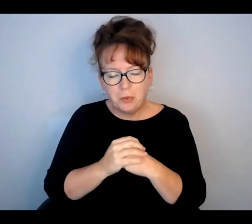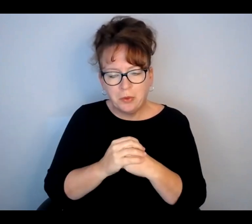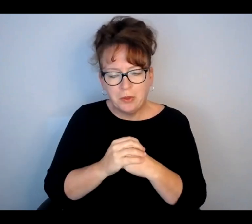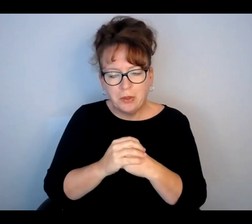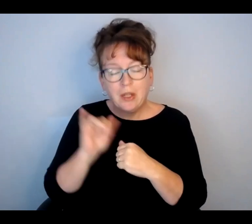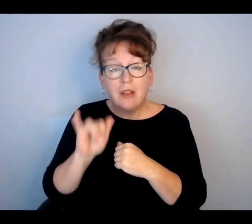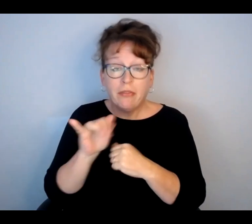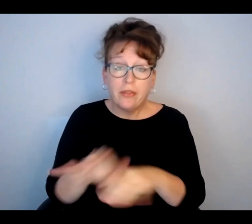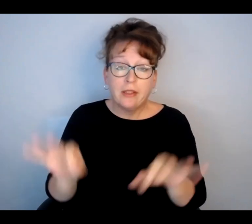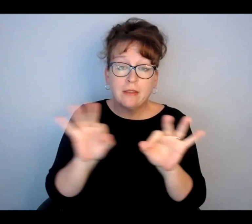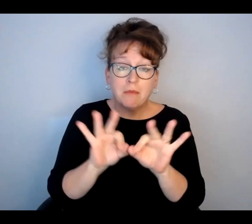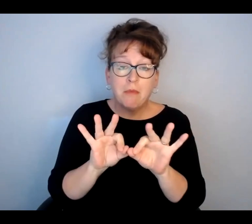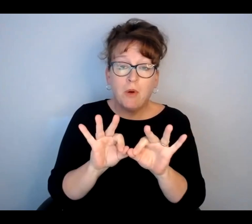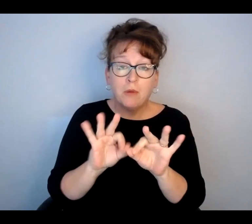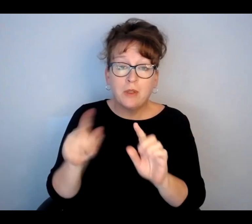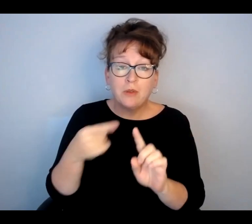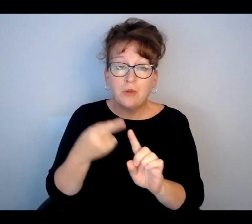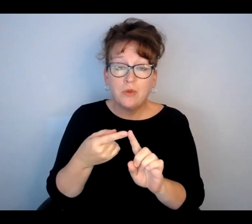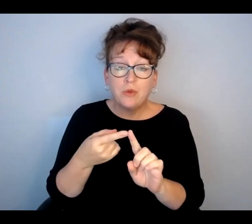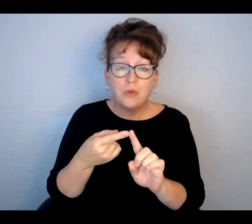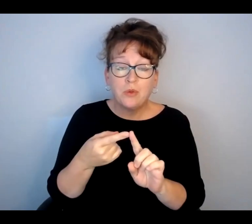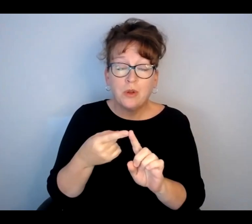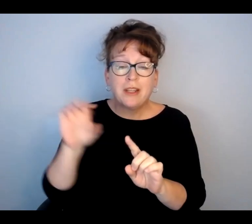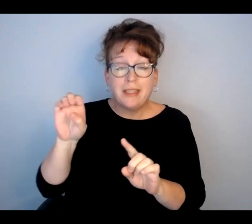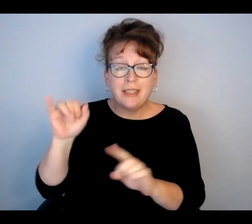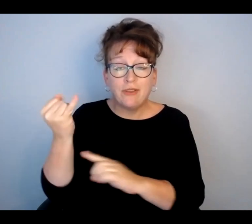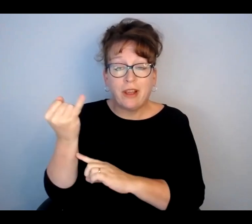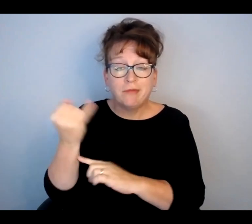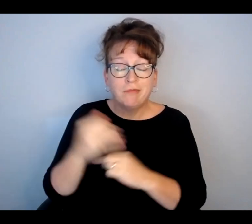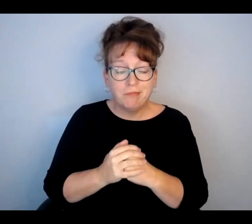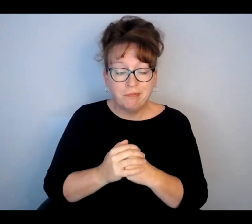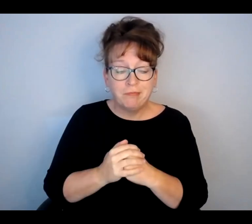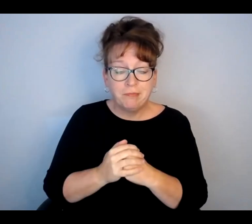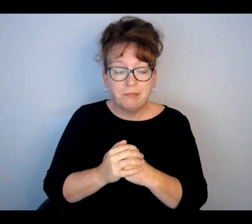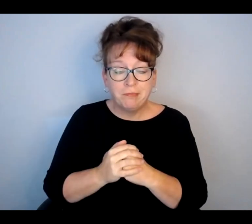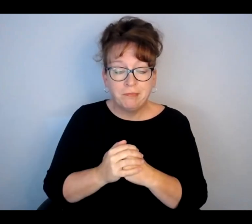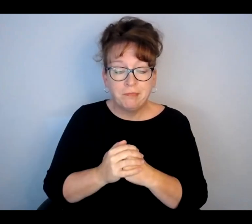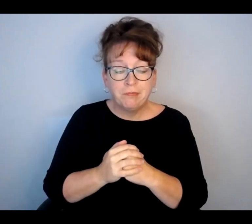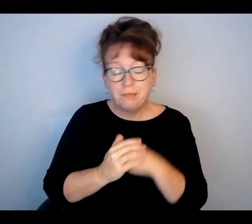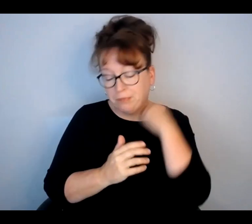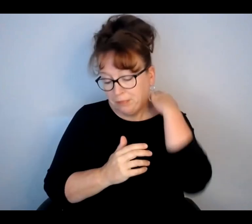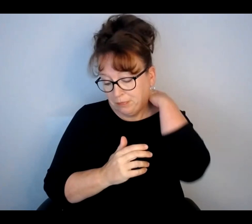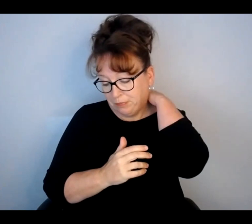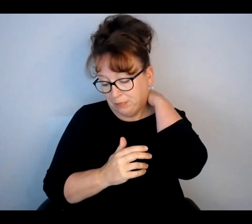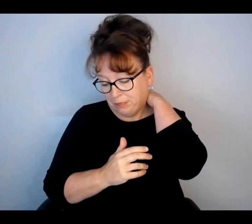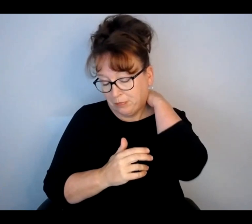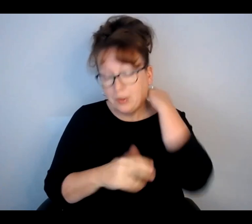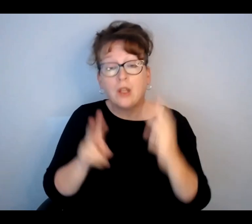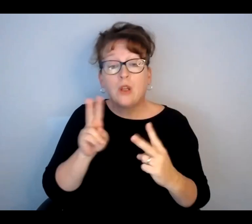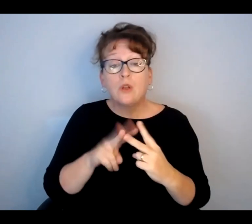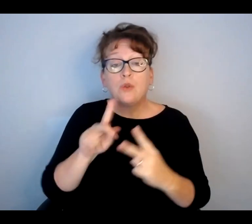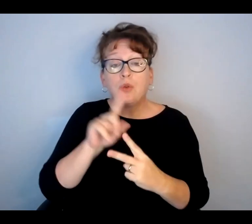va a estar haciendo eso también es clave para la justicia ambiental Así que